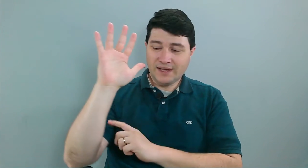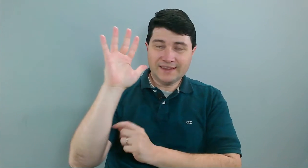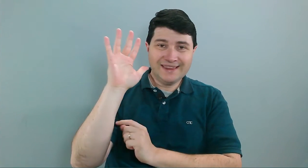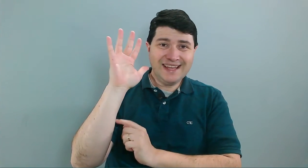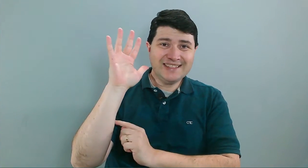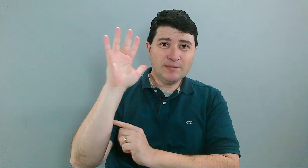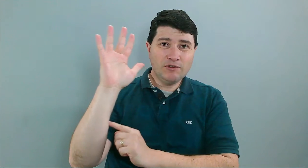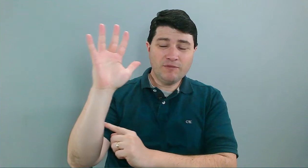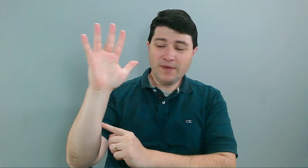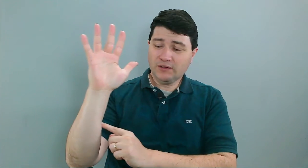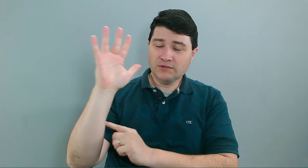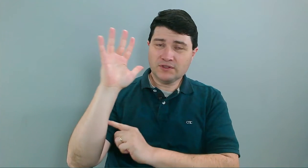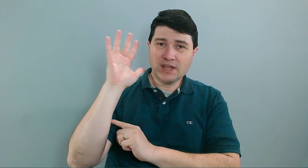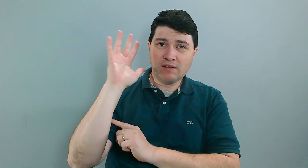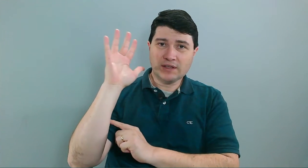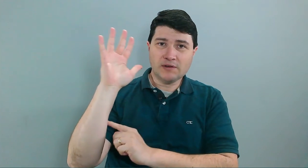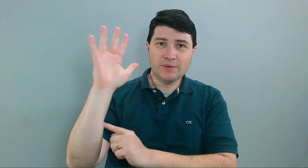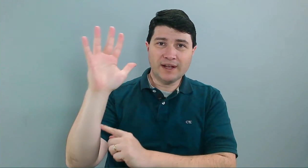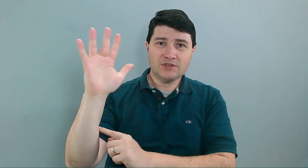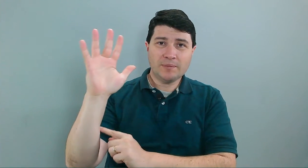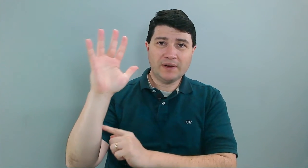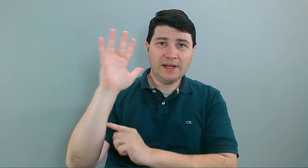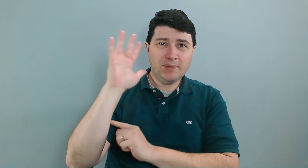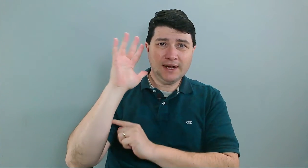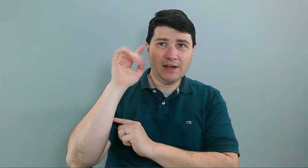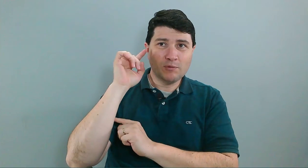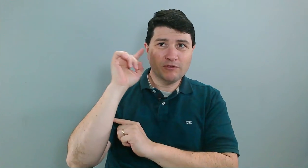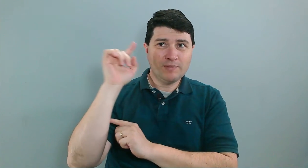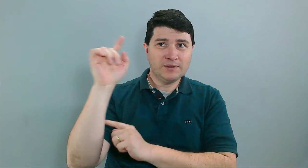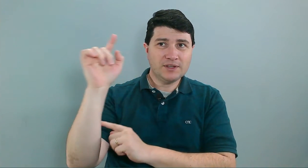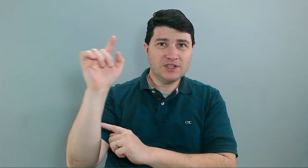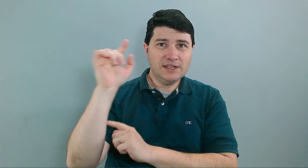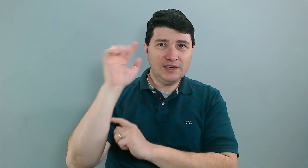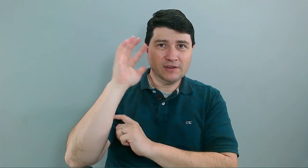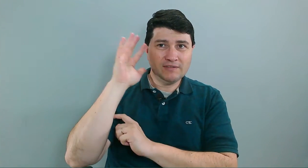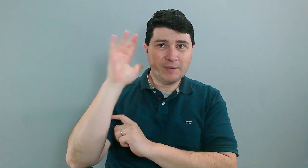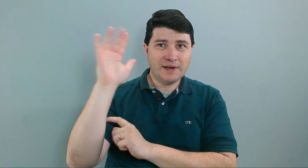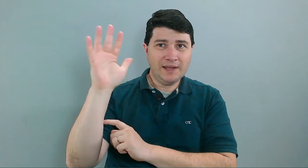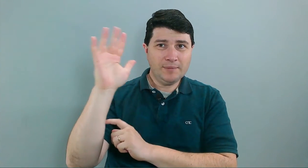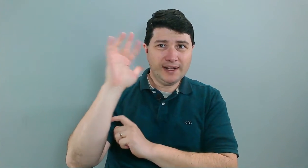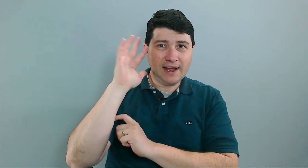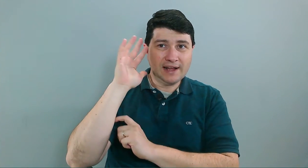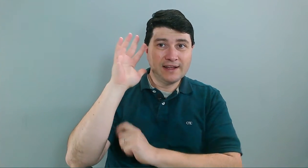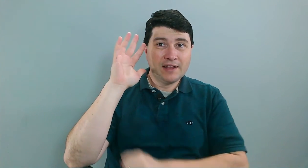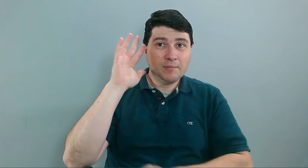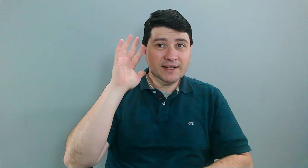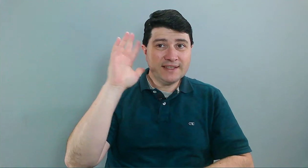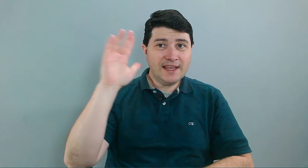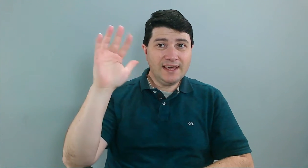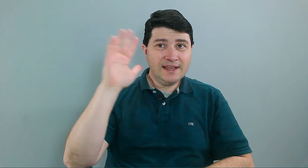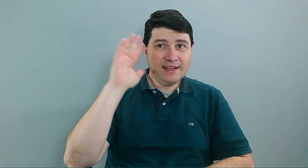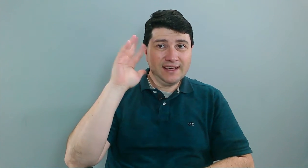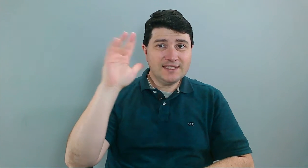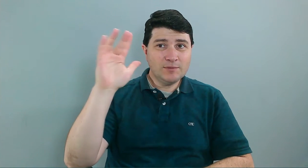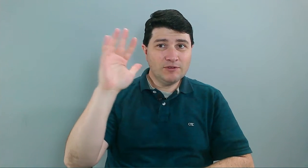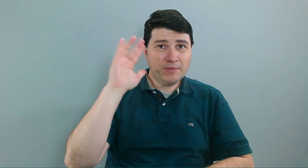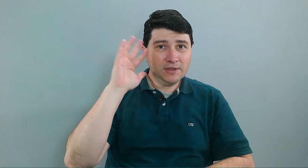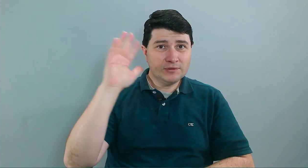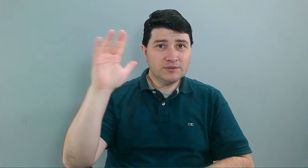Tem esse movimento do sinal aqui, o braço vai para lá e para cá, o movimento retilíneo, ó, ele vai para lá e para cá. Mas tem esse movimento